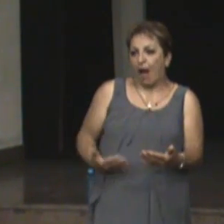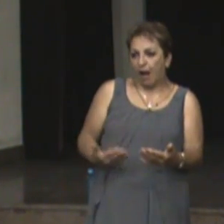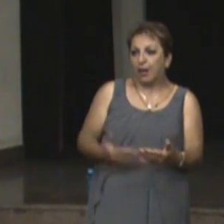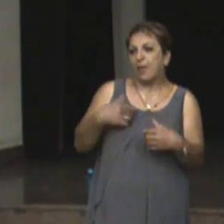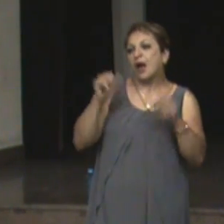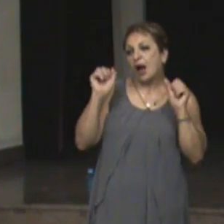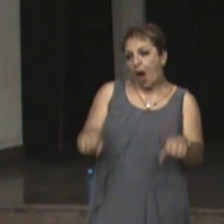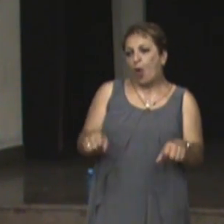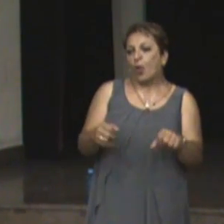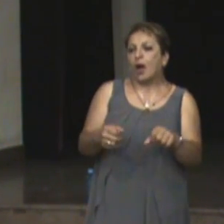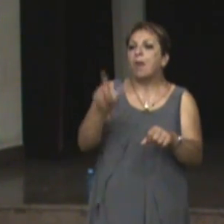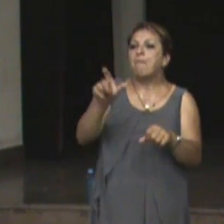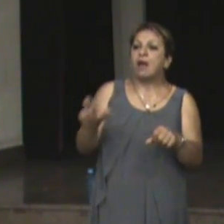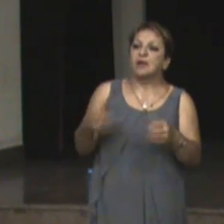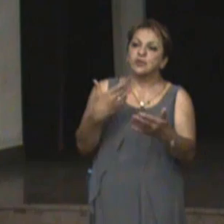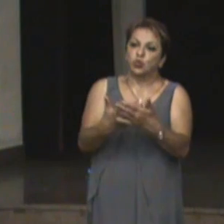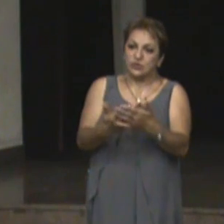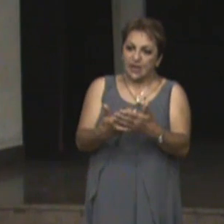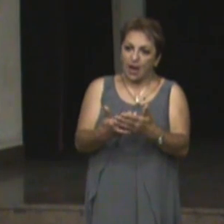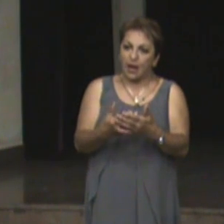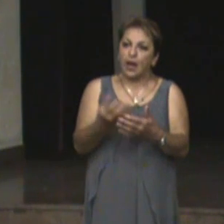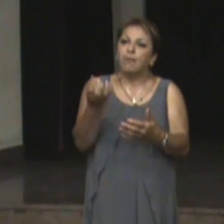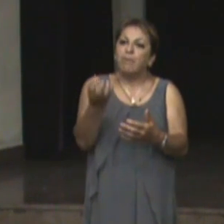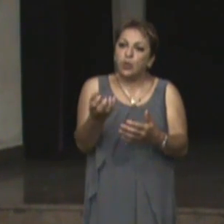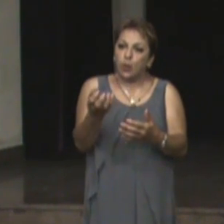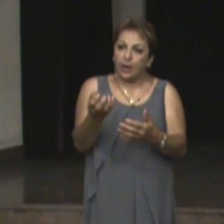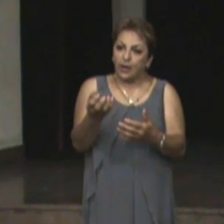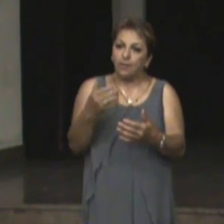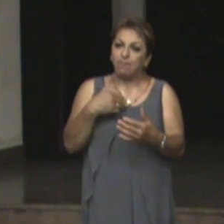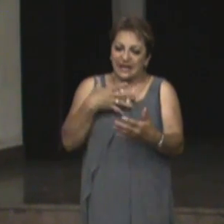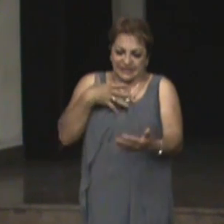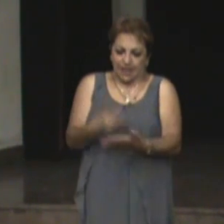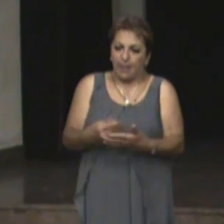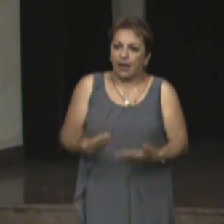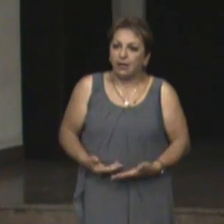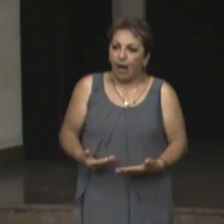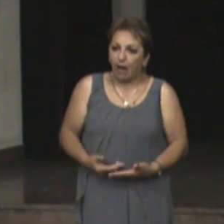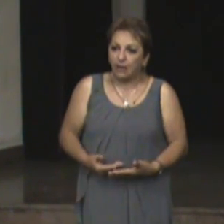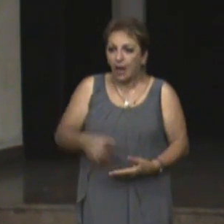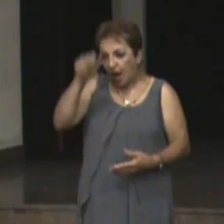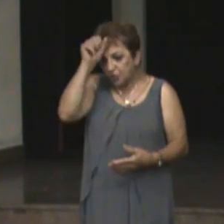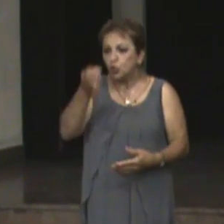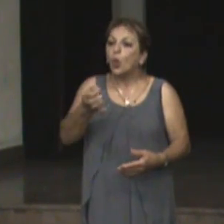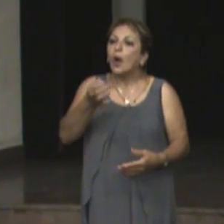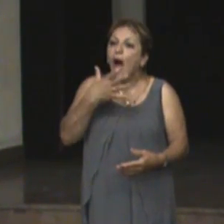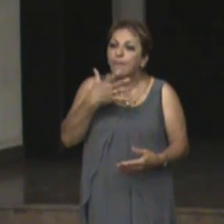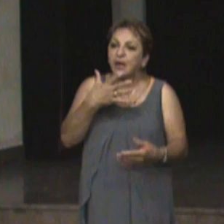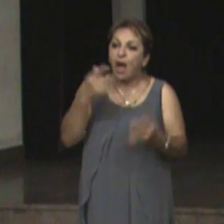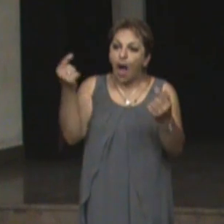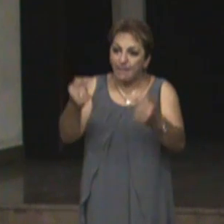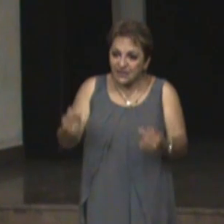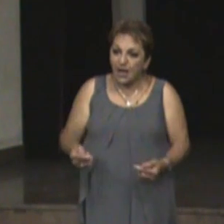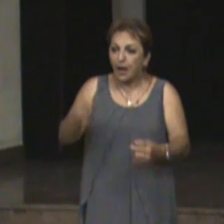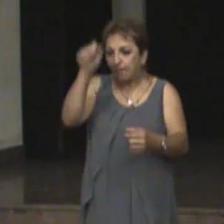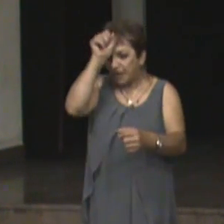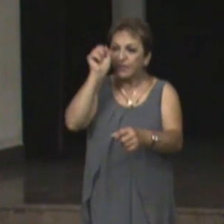պիտի կարողանանք մարդկանցից տալ։ Այդ պտուղը այդ մեր սեփական կյանքն է, Աստծո կամքի համաձայն պատվիրակապահության